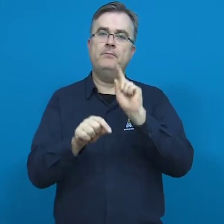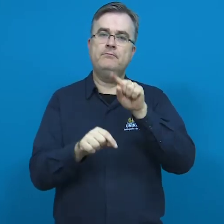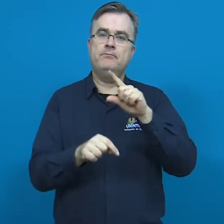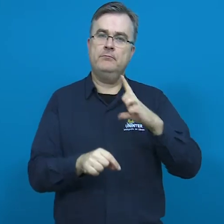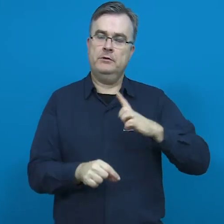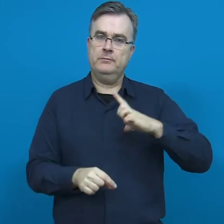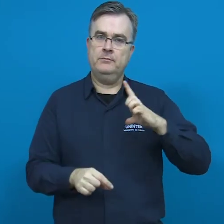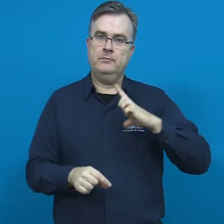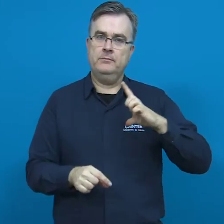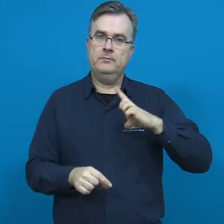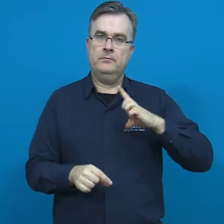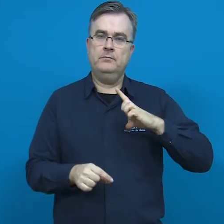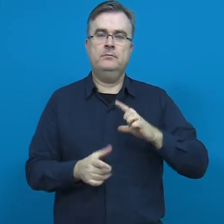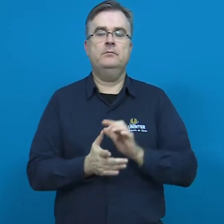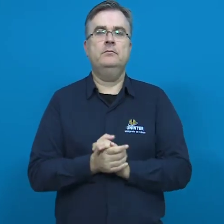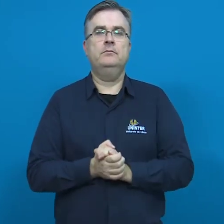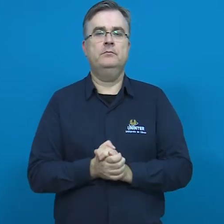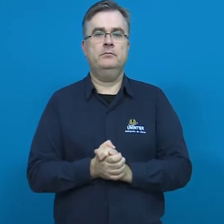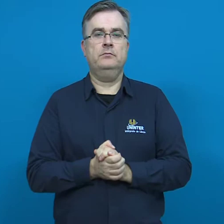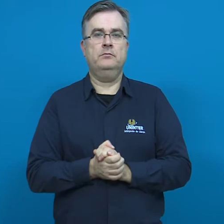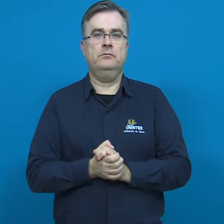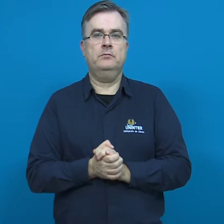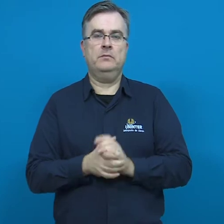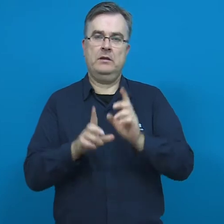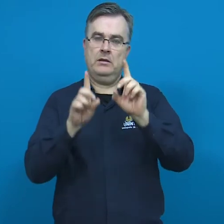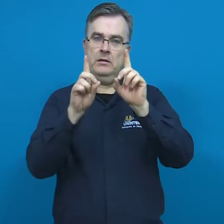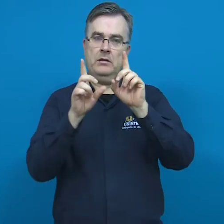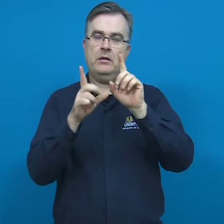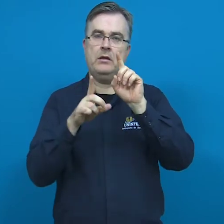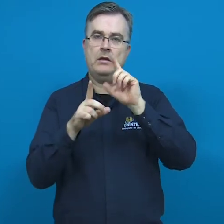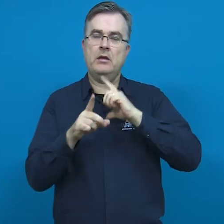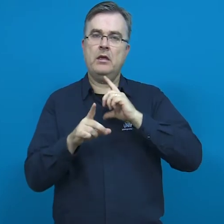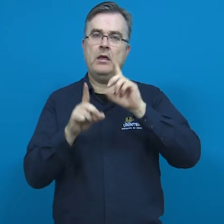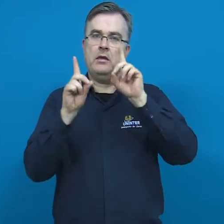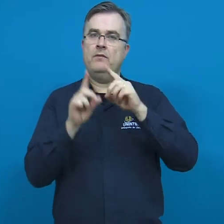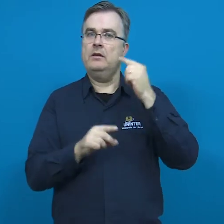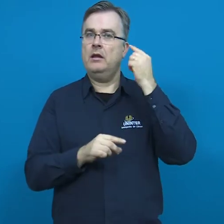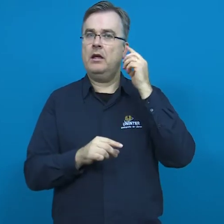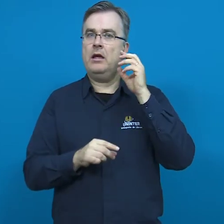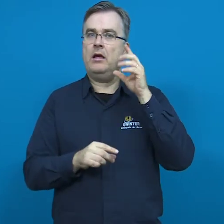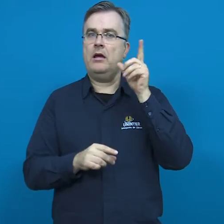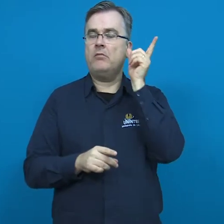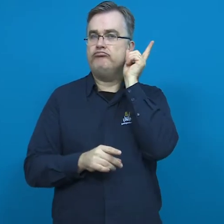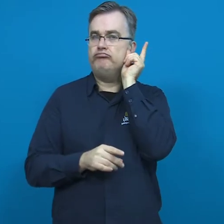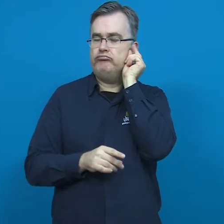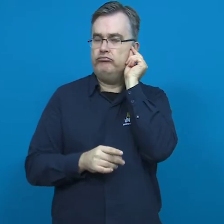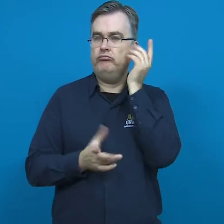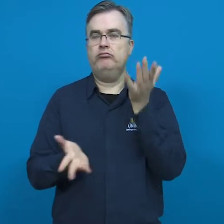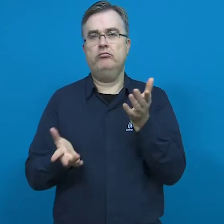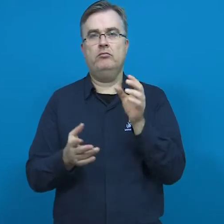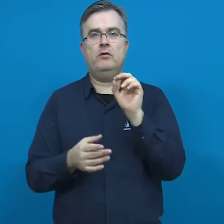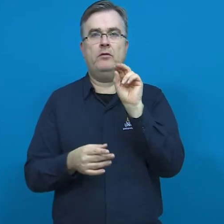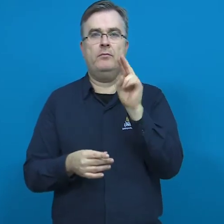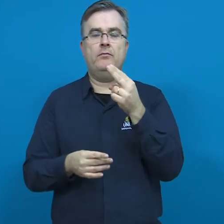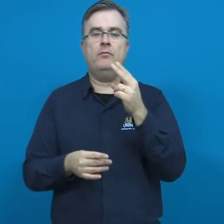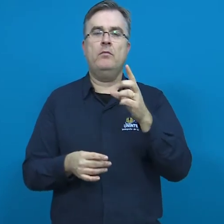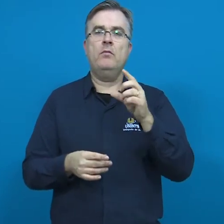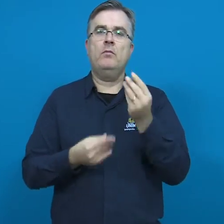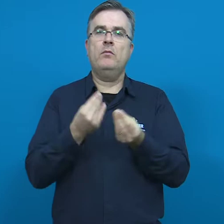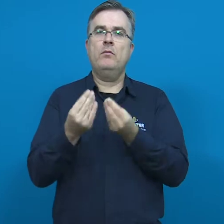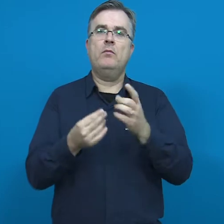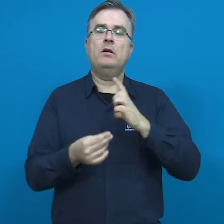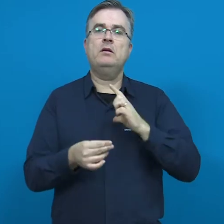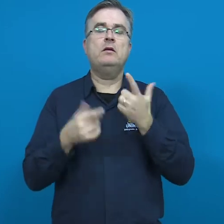quem tanto tinha a deficiência auditiva, né? Ou